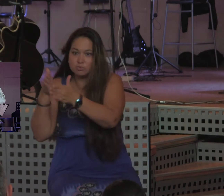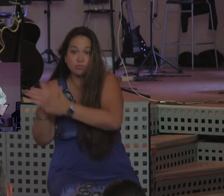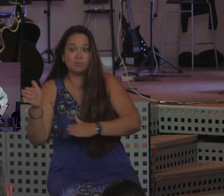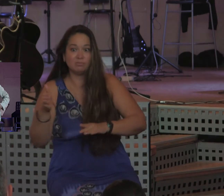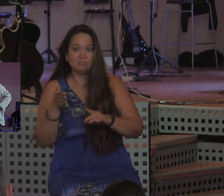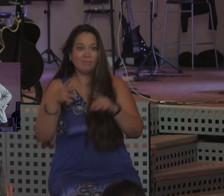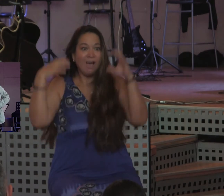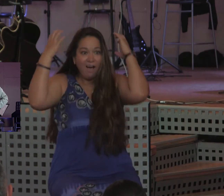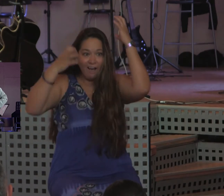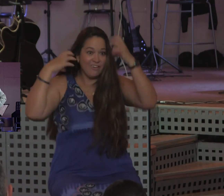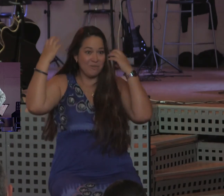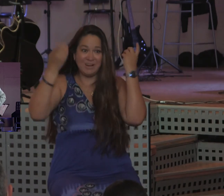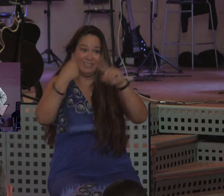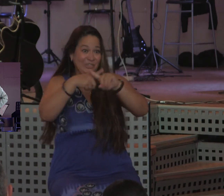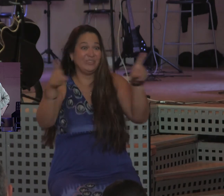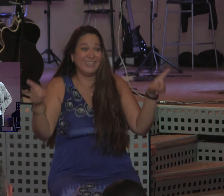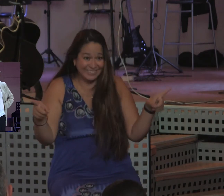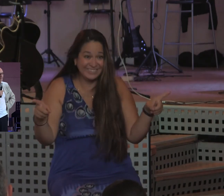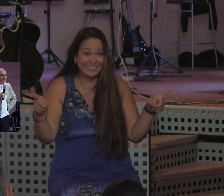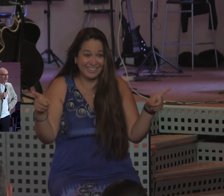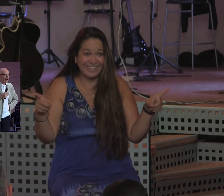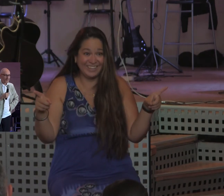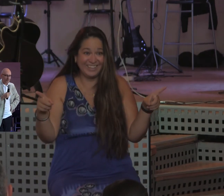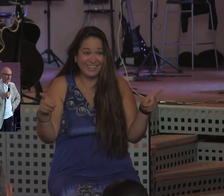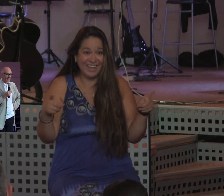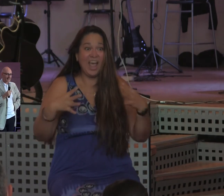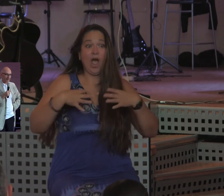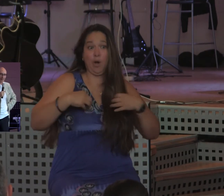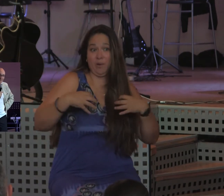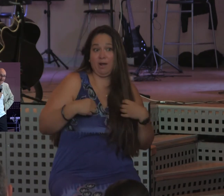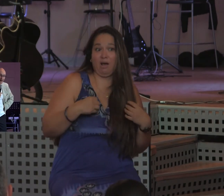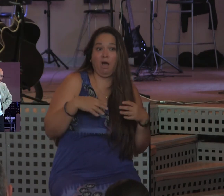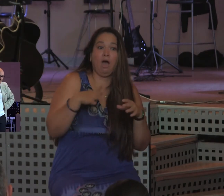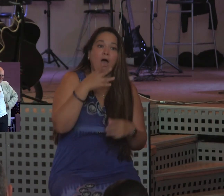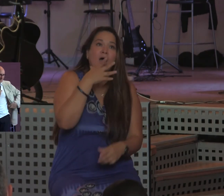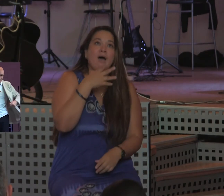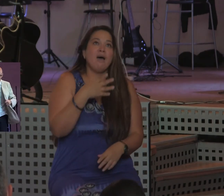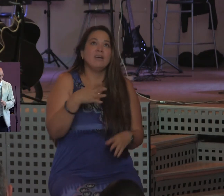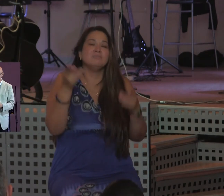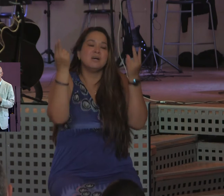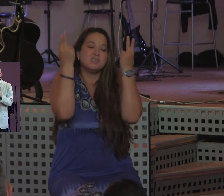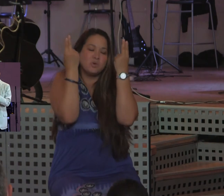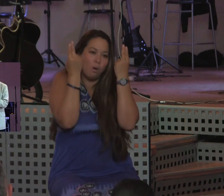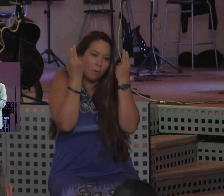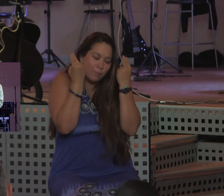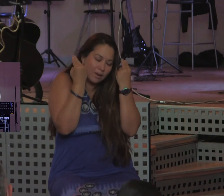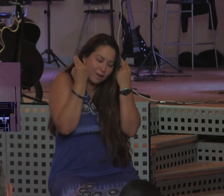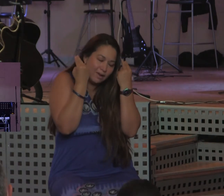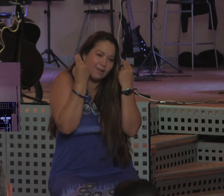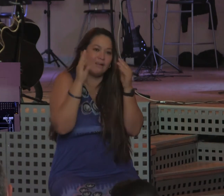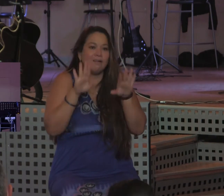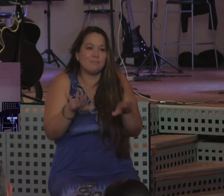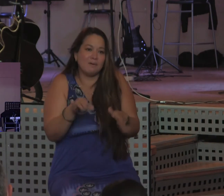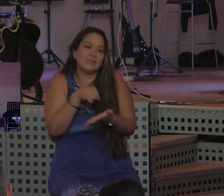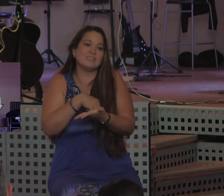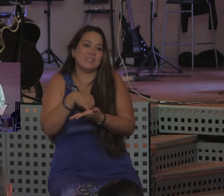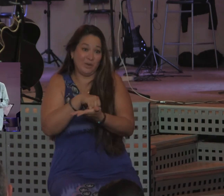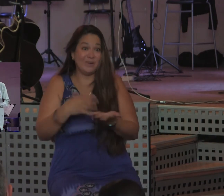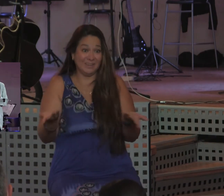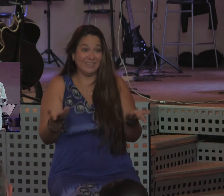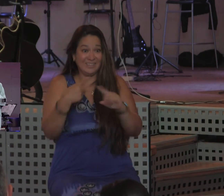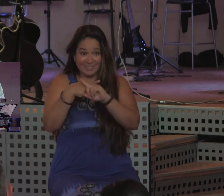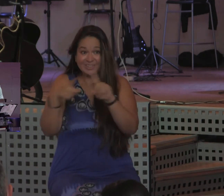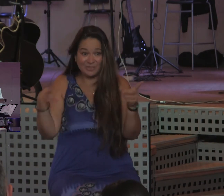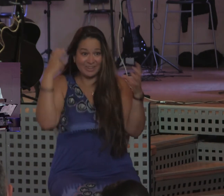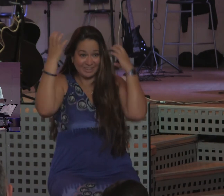sabéis más de cabras que de ovejas, ¿eh? He dicho la oveja y todo el mundo callado. Hablo de cabra y ya todo el mundo sabe algo de cabra. Bien,